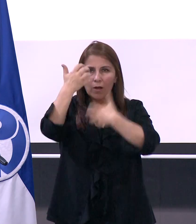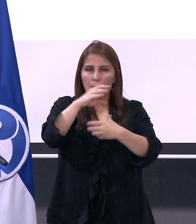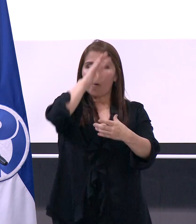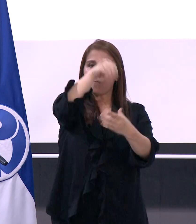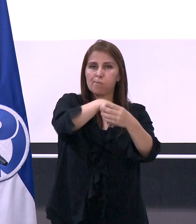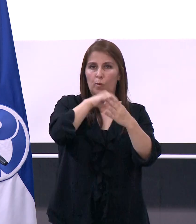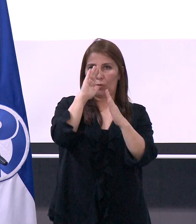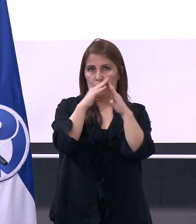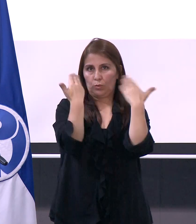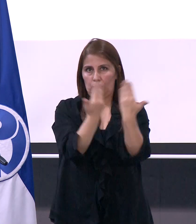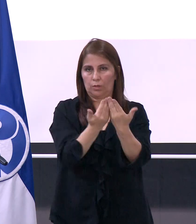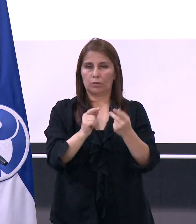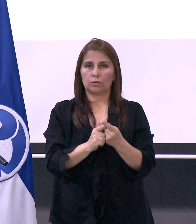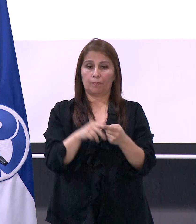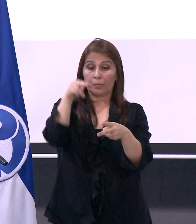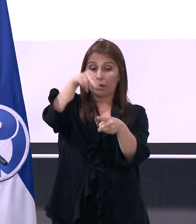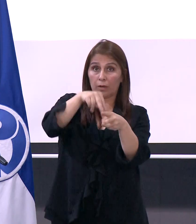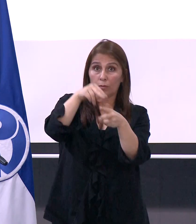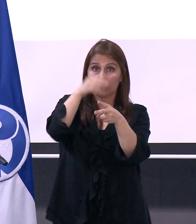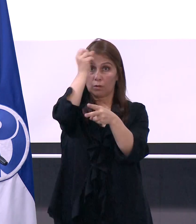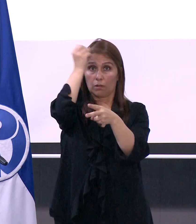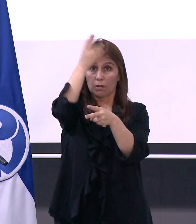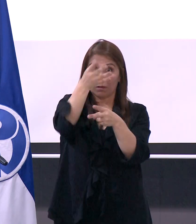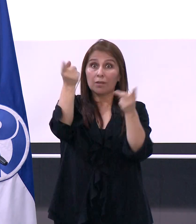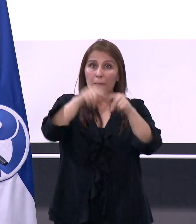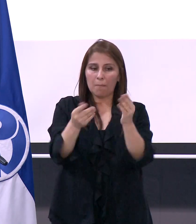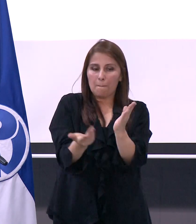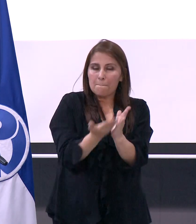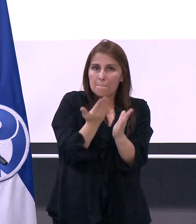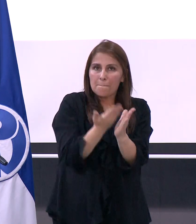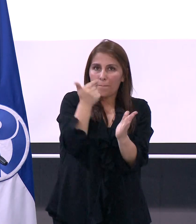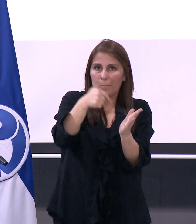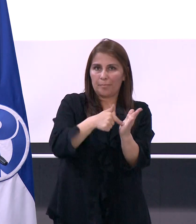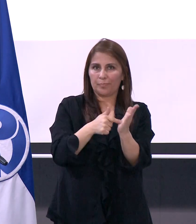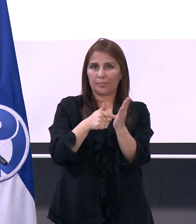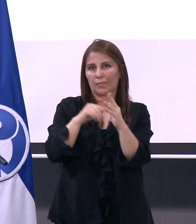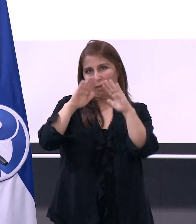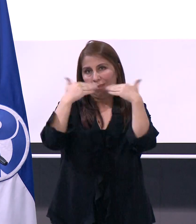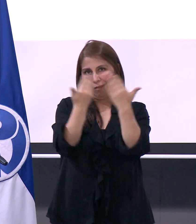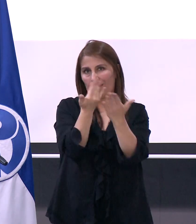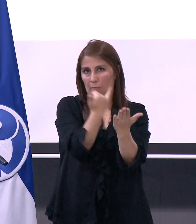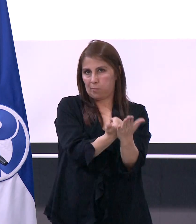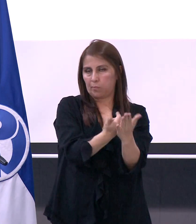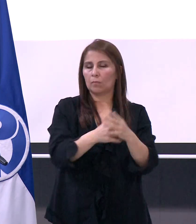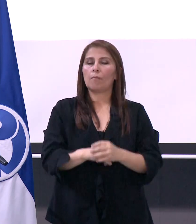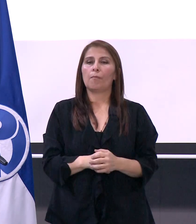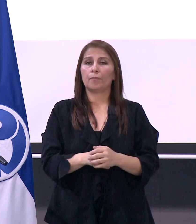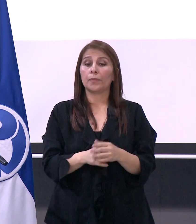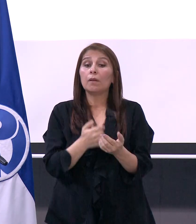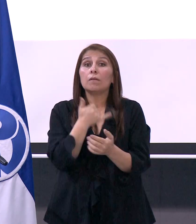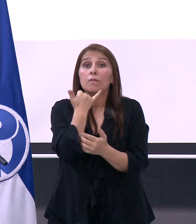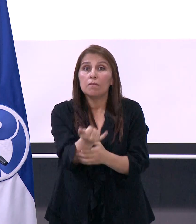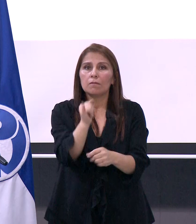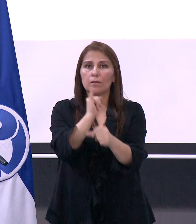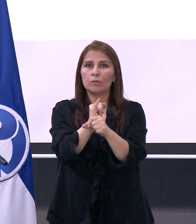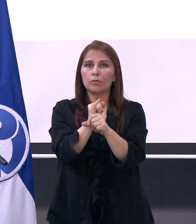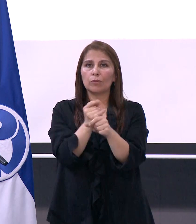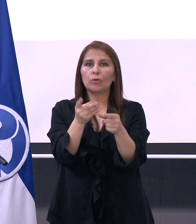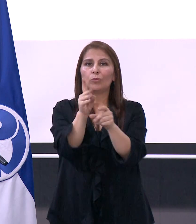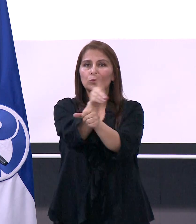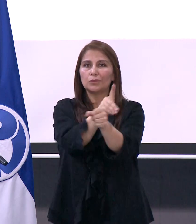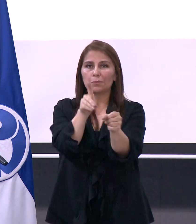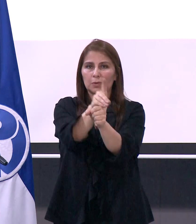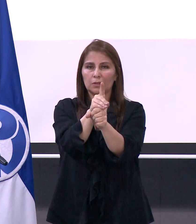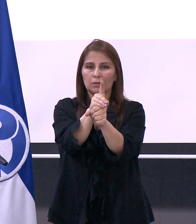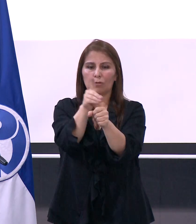recursos didácticos y textos escolares y finalmente había en ese instituto un departamento de divulgación que